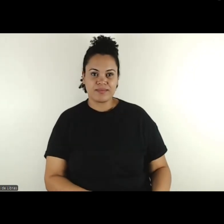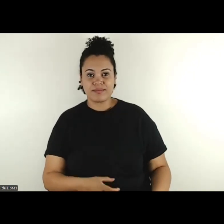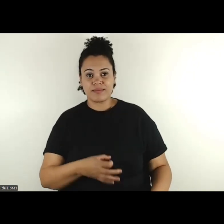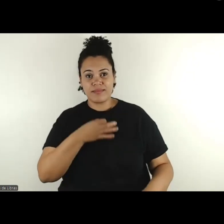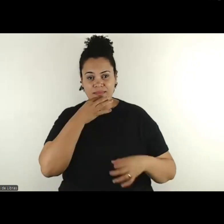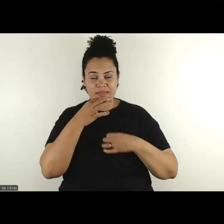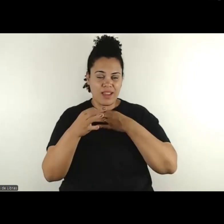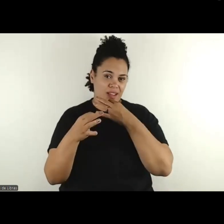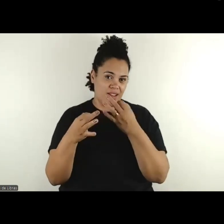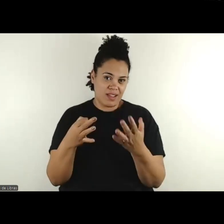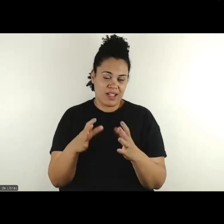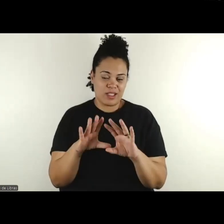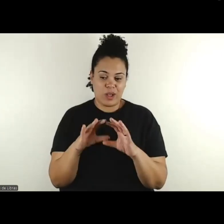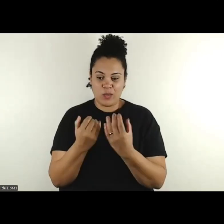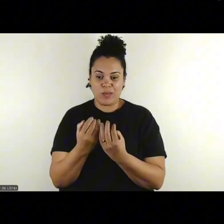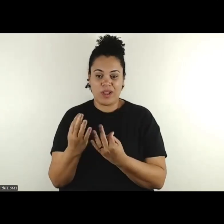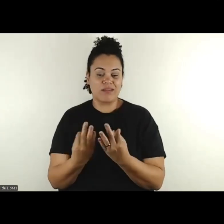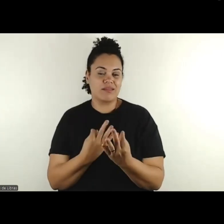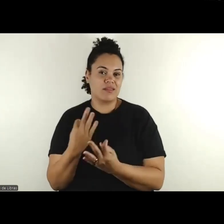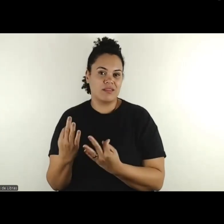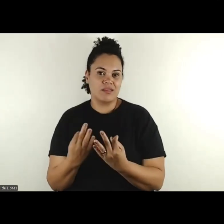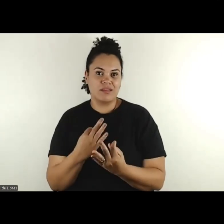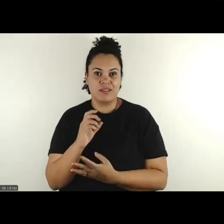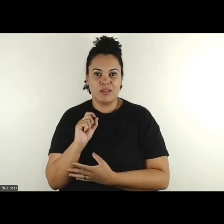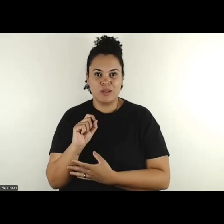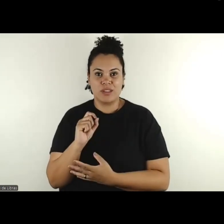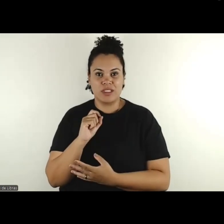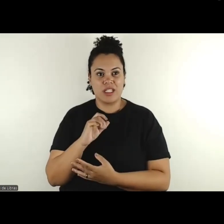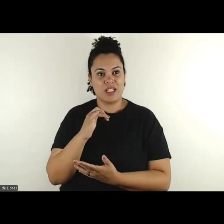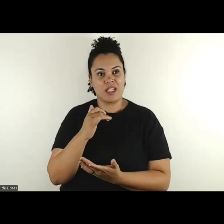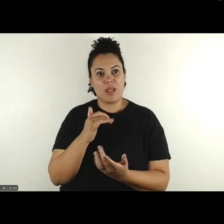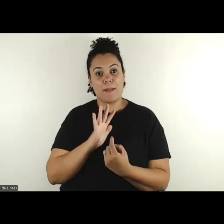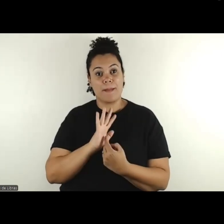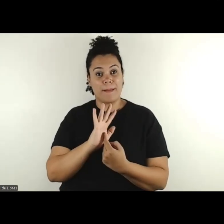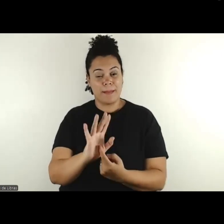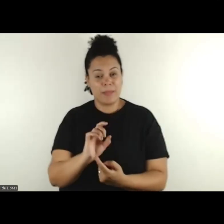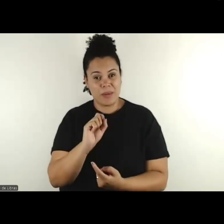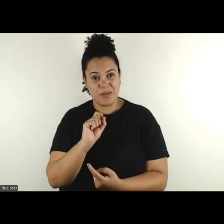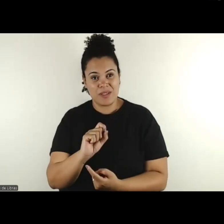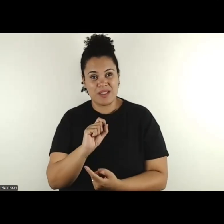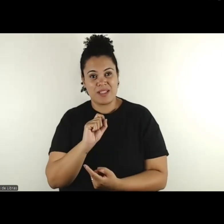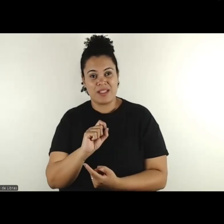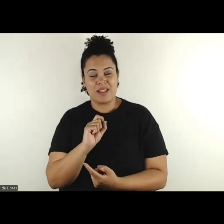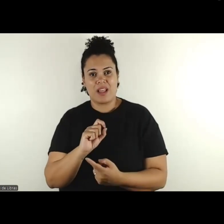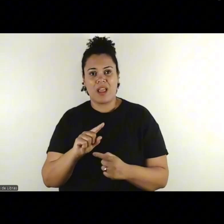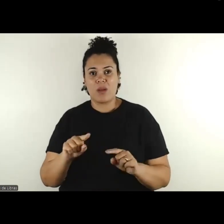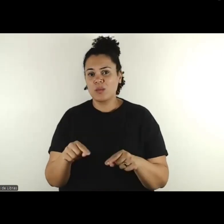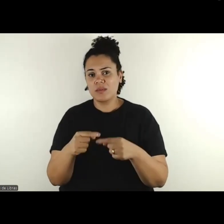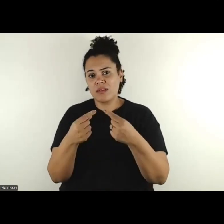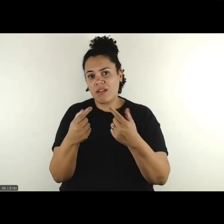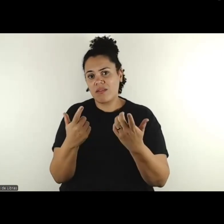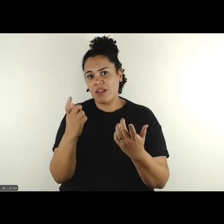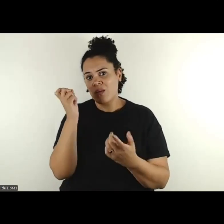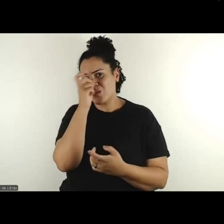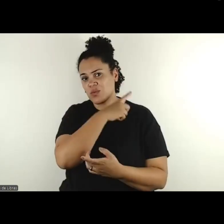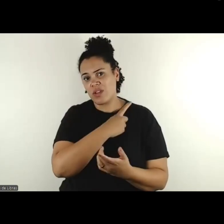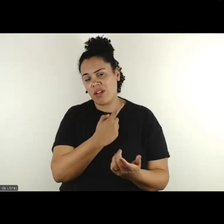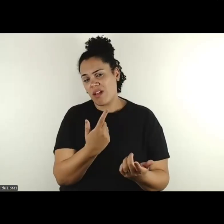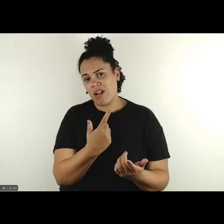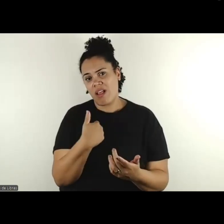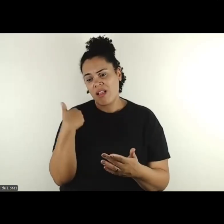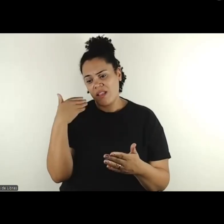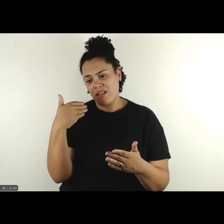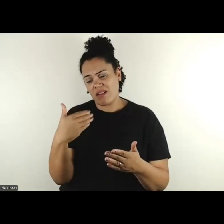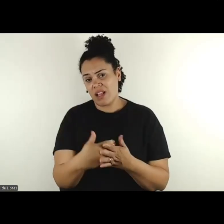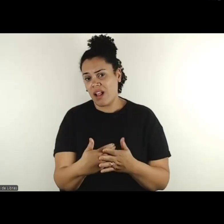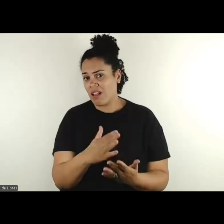às comunidades terapêuticas, ela vai evidenciar, né, esse desafio que a gente vem enfrentando já há muito